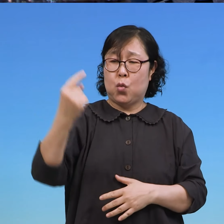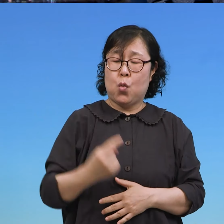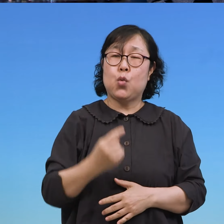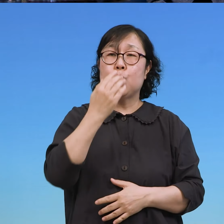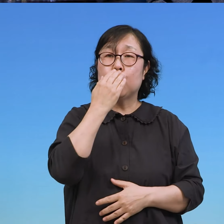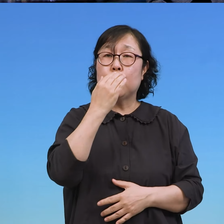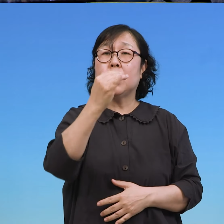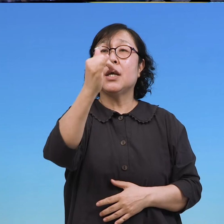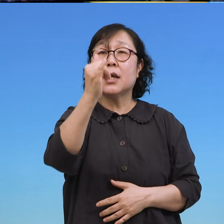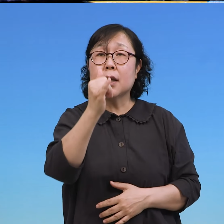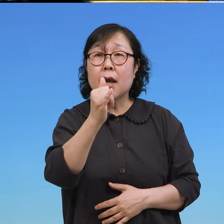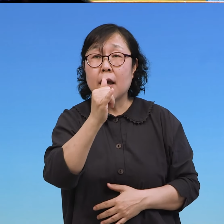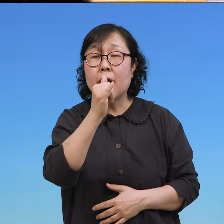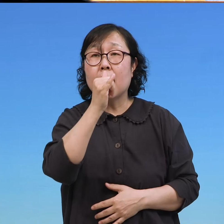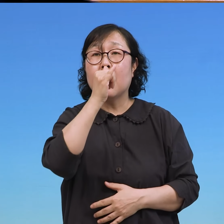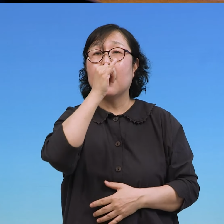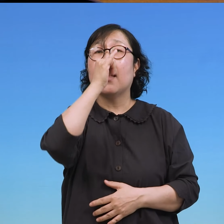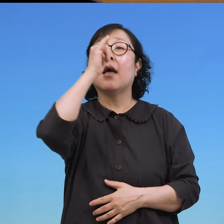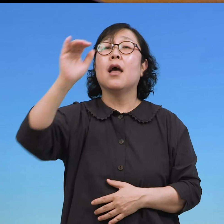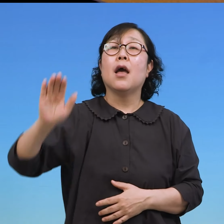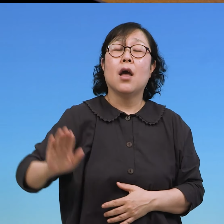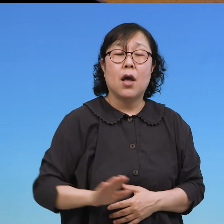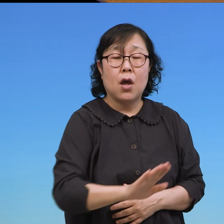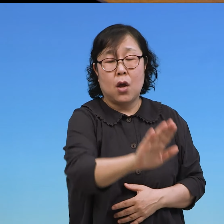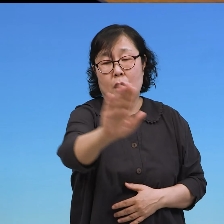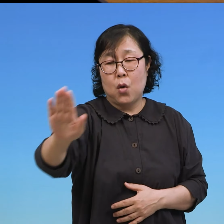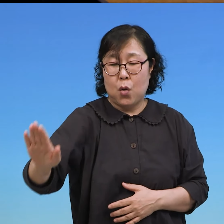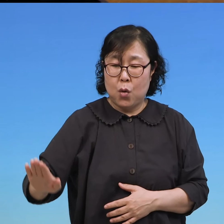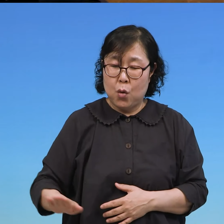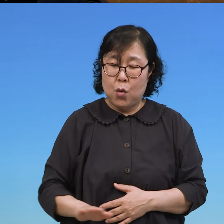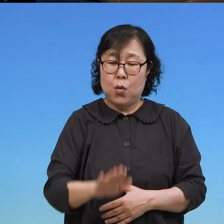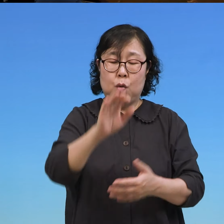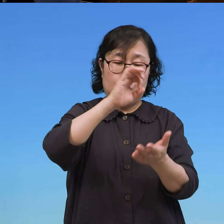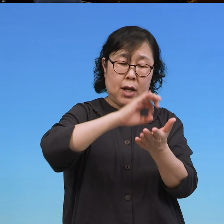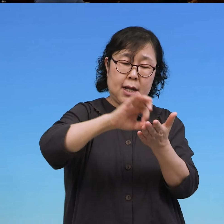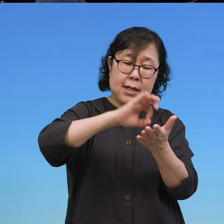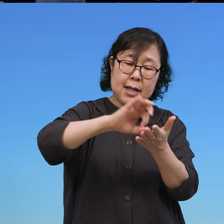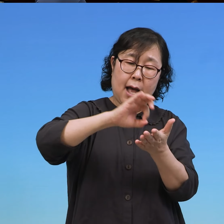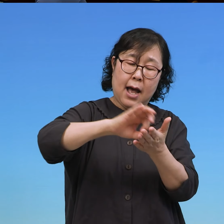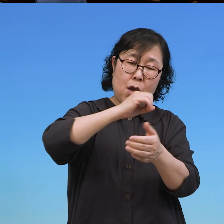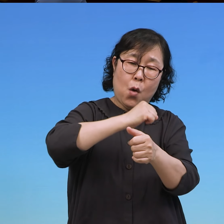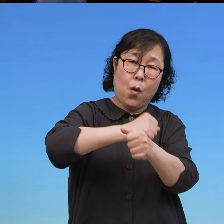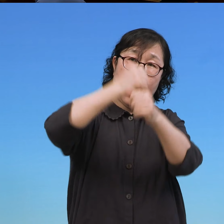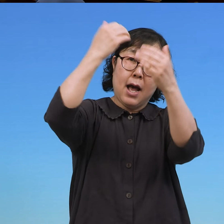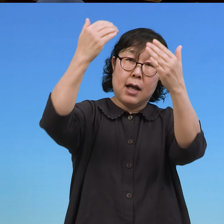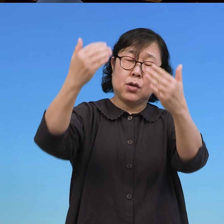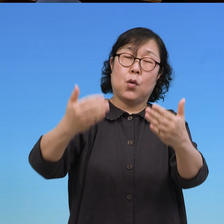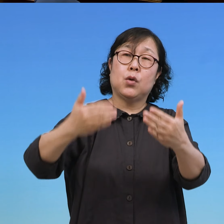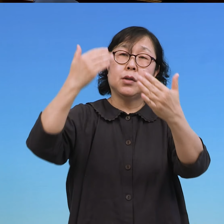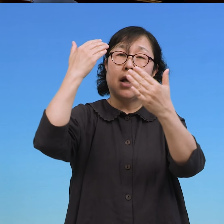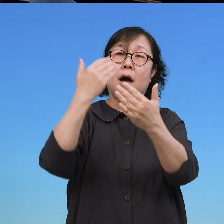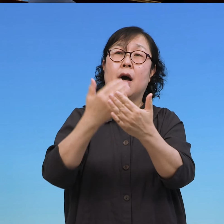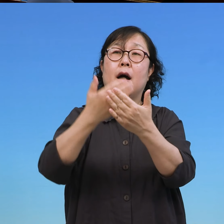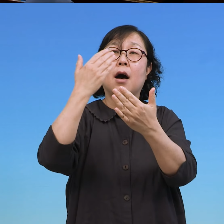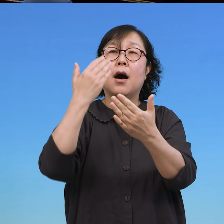오늘 임하도록 우리 사용하소서.